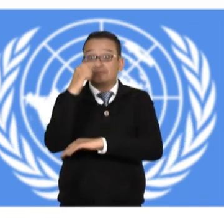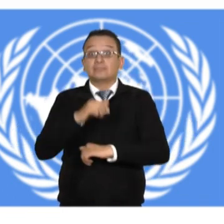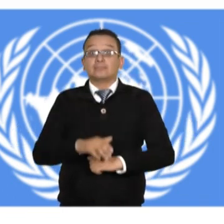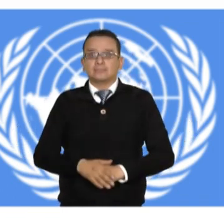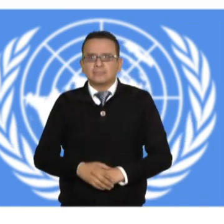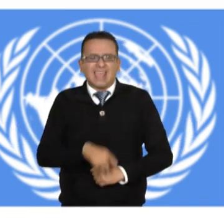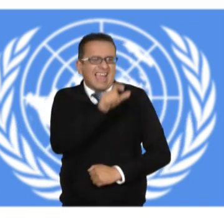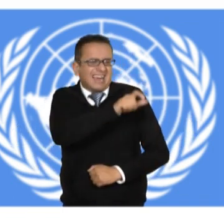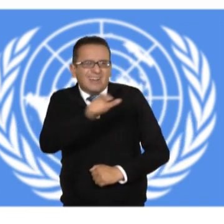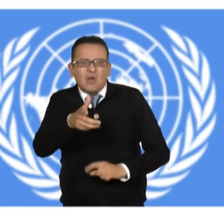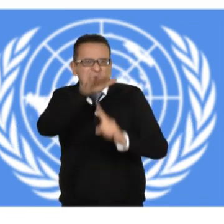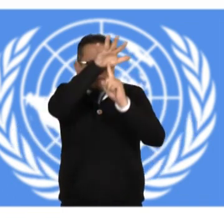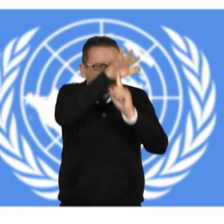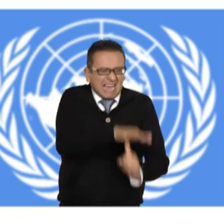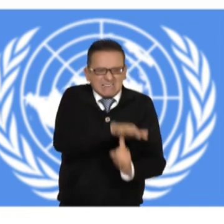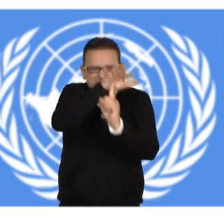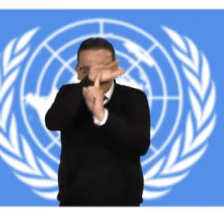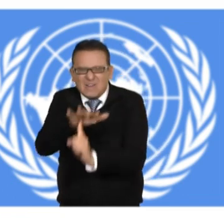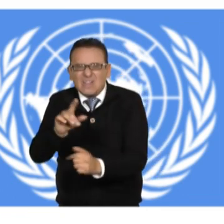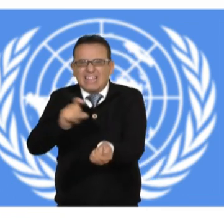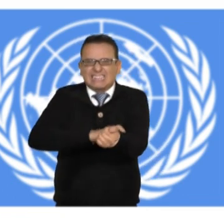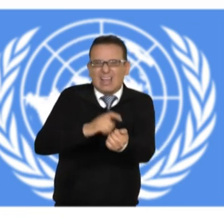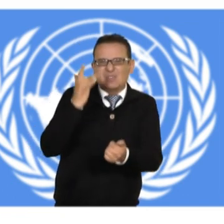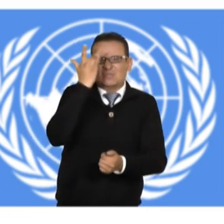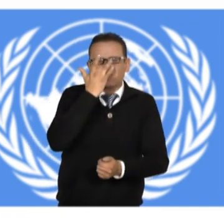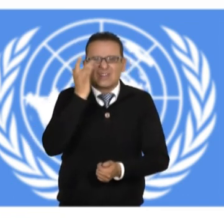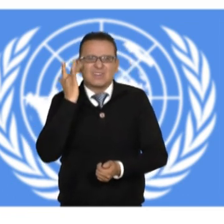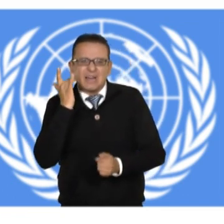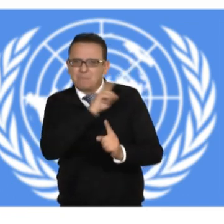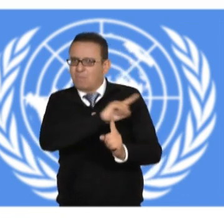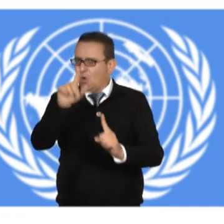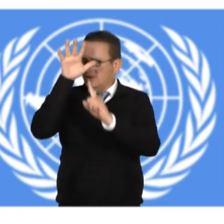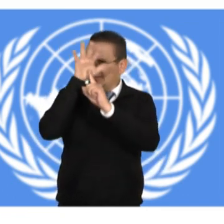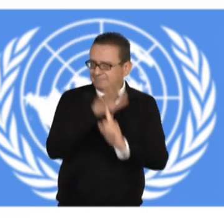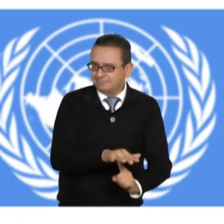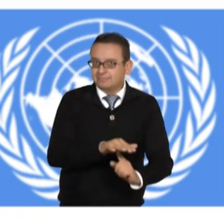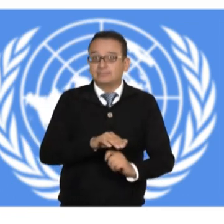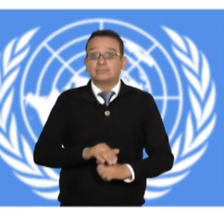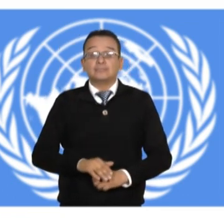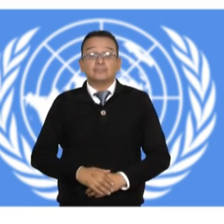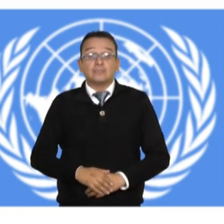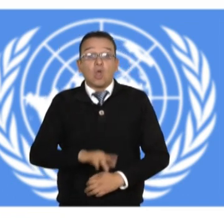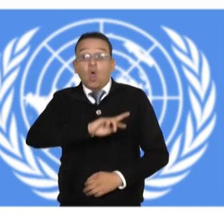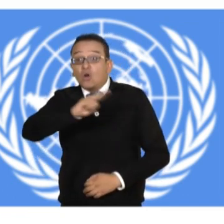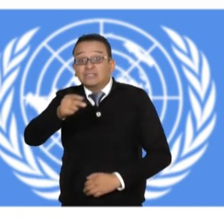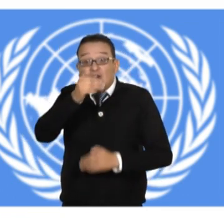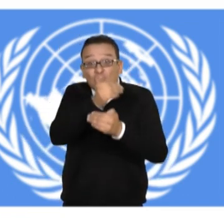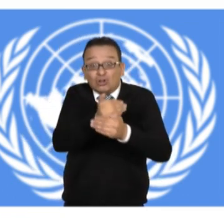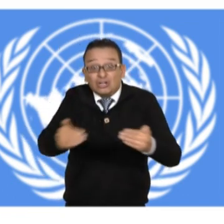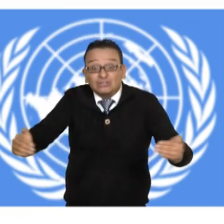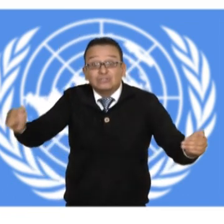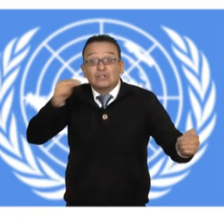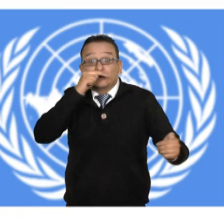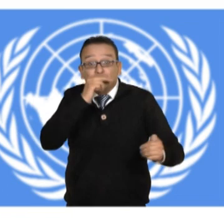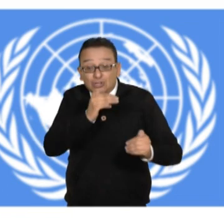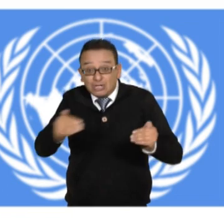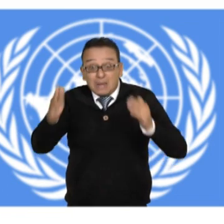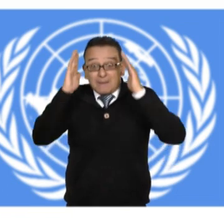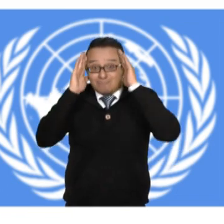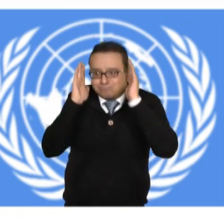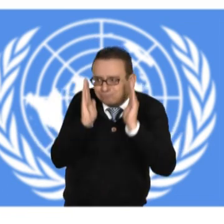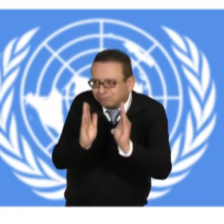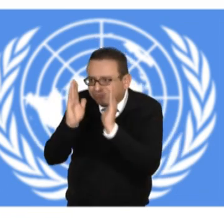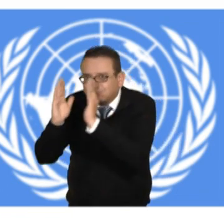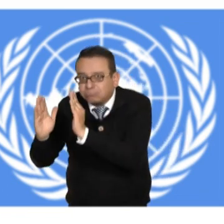de discriminación racial, la Convención sobre la Eliminación de todas las formas de discriminación contra la mujer, la Convención contra la